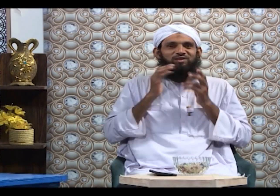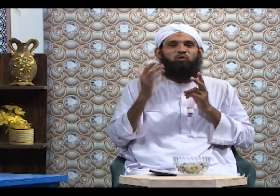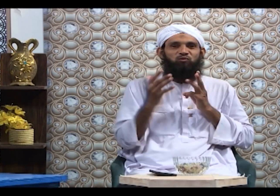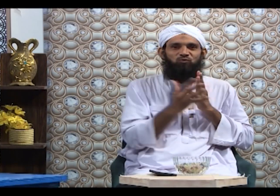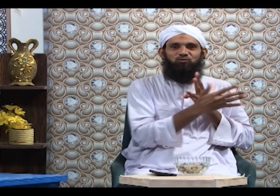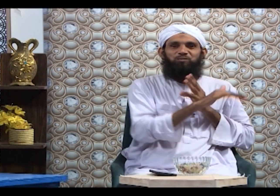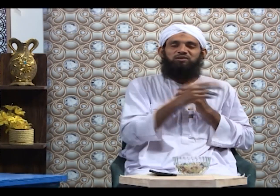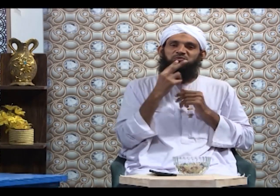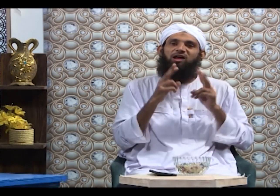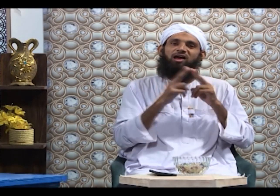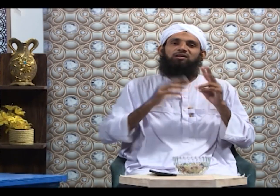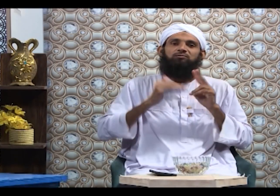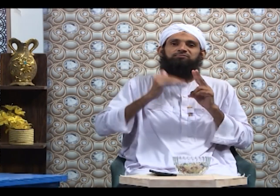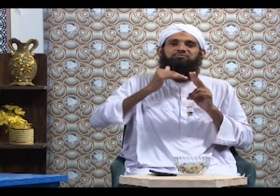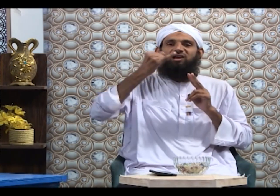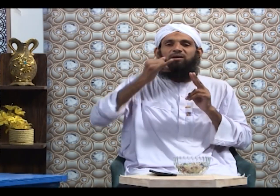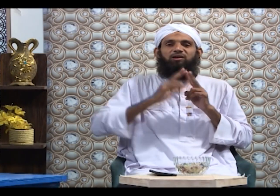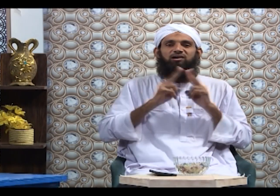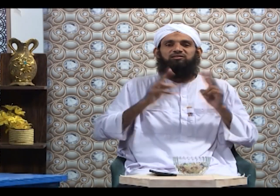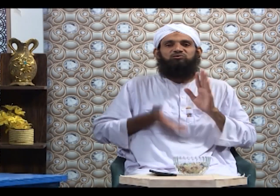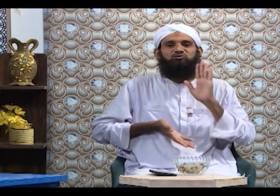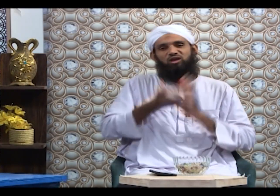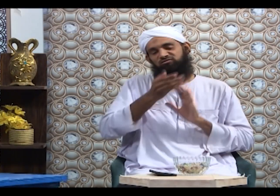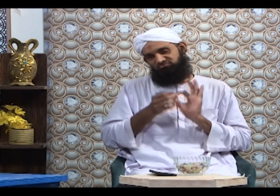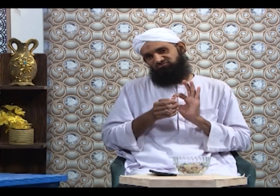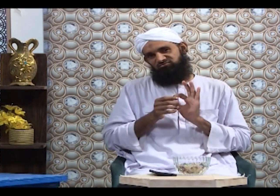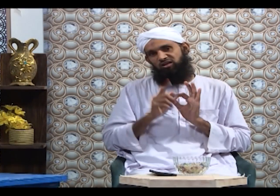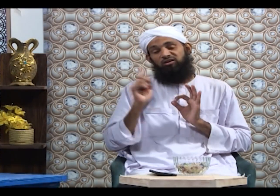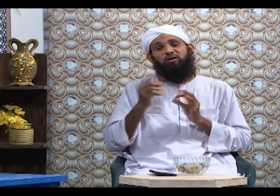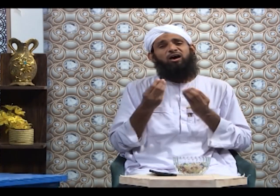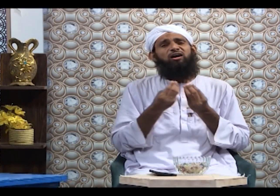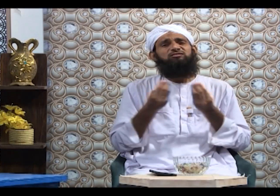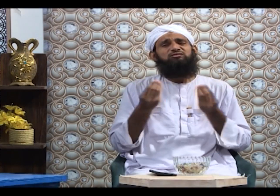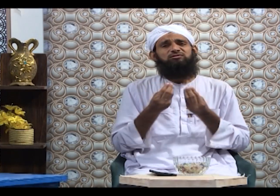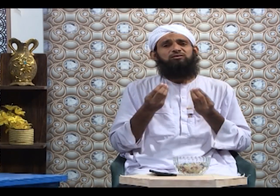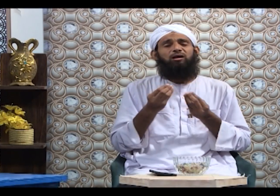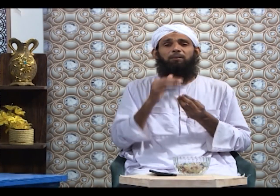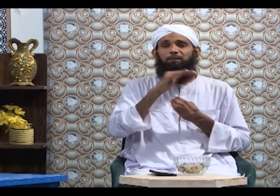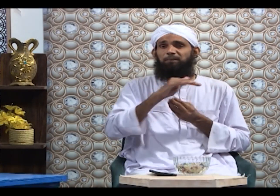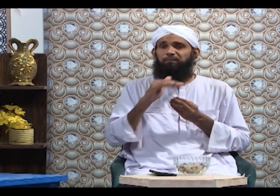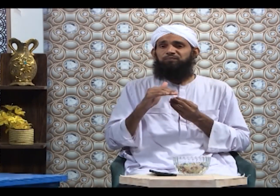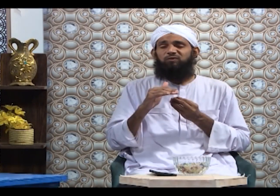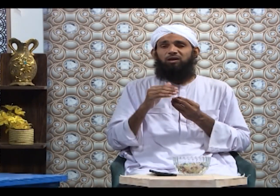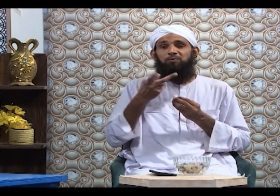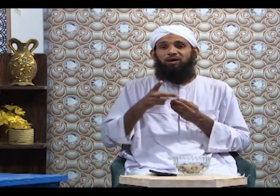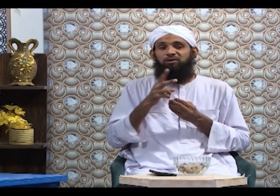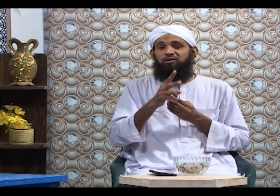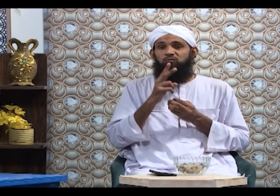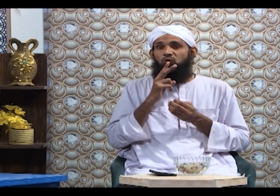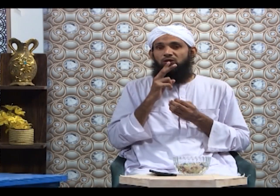بجائے مزید بڑھتا ہی چلا جاتا ہے۔ لہٰذا اس کا حل یہی ہے کہ بچوں کی بے جا ضد کے آگے خود کو بے بس سمجھ کر ان